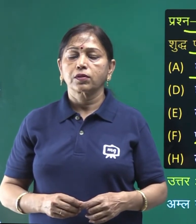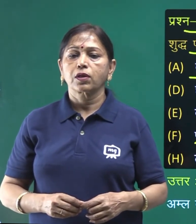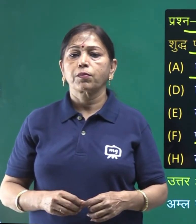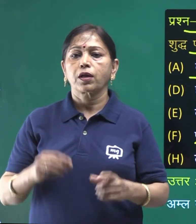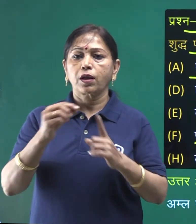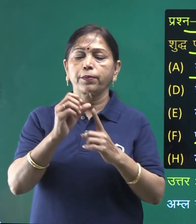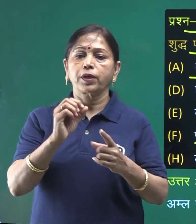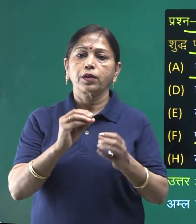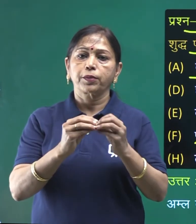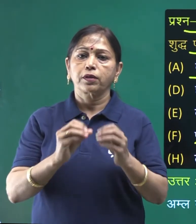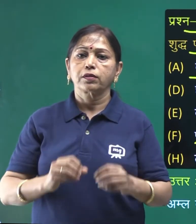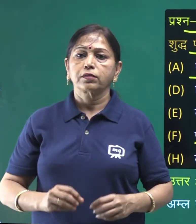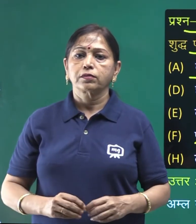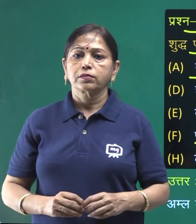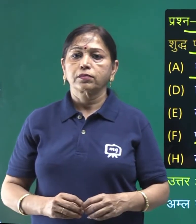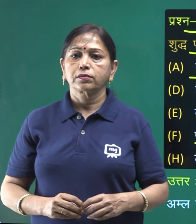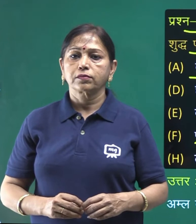पारा,